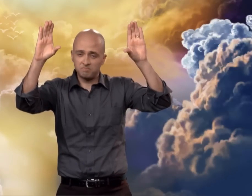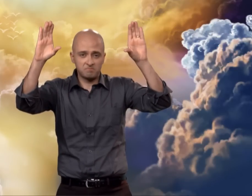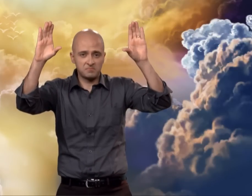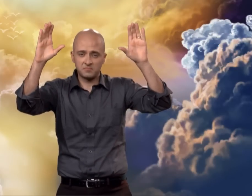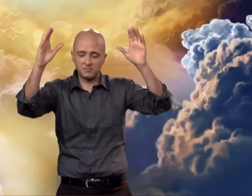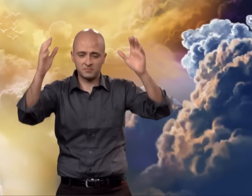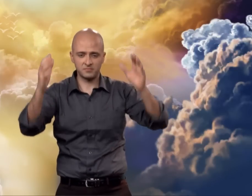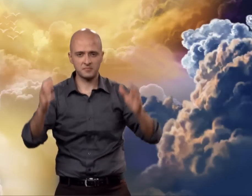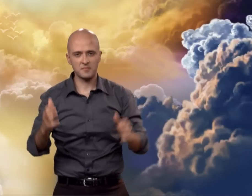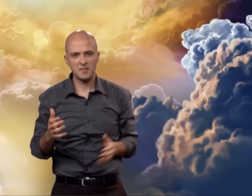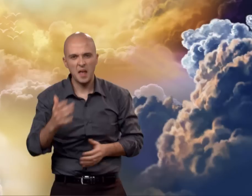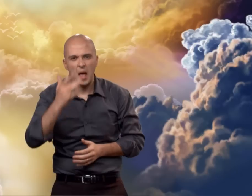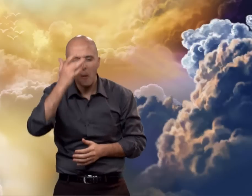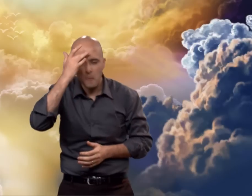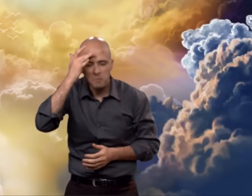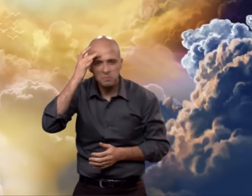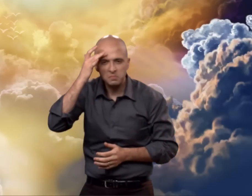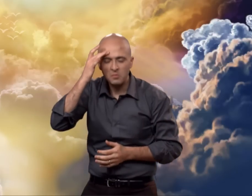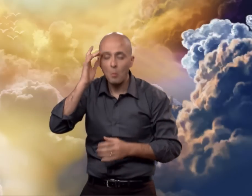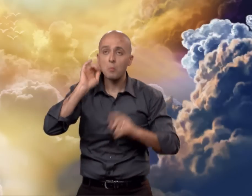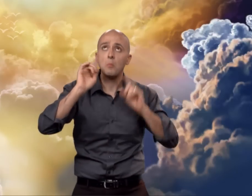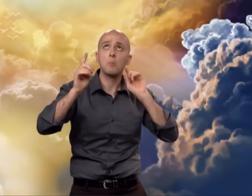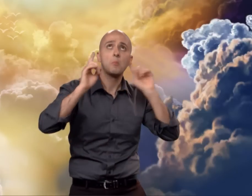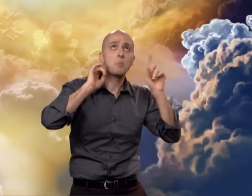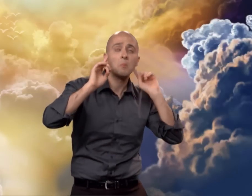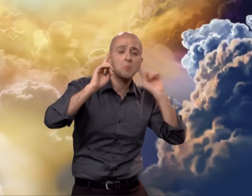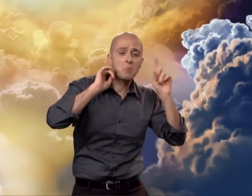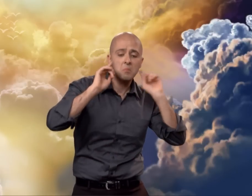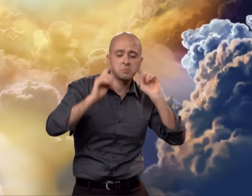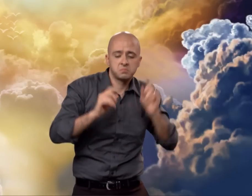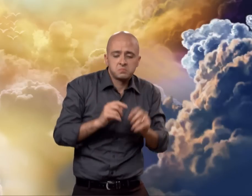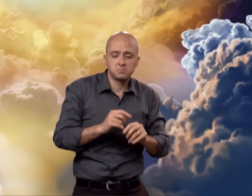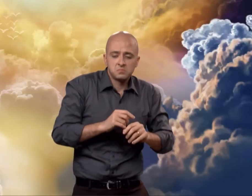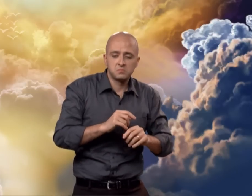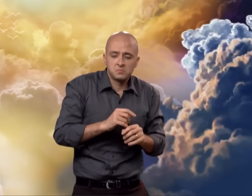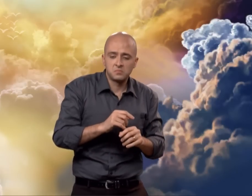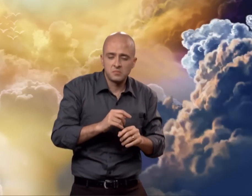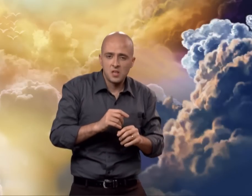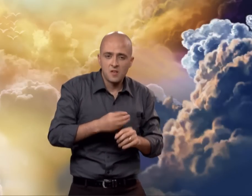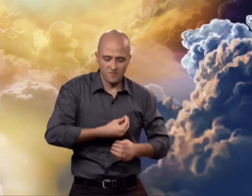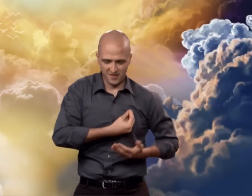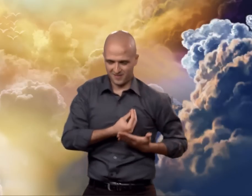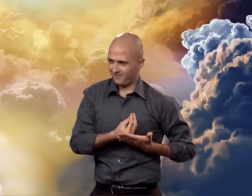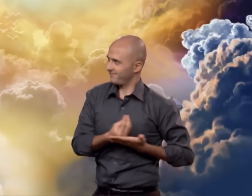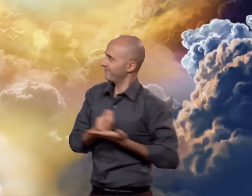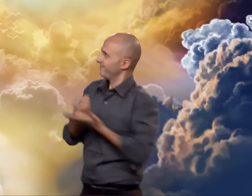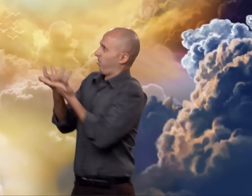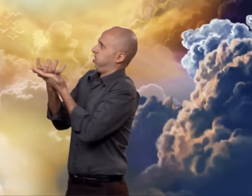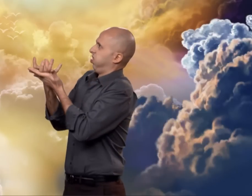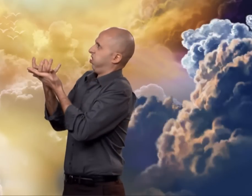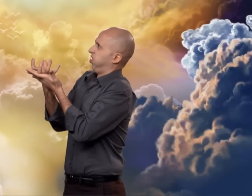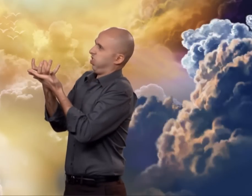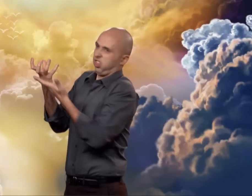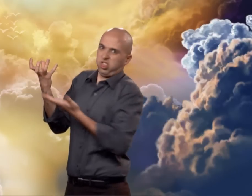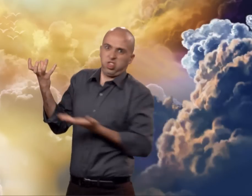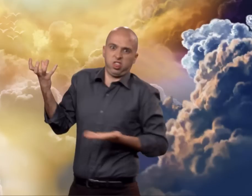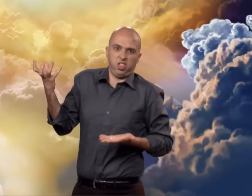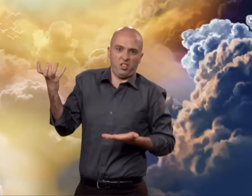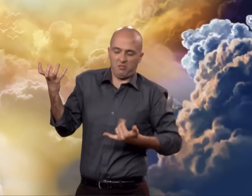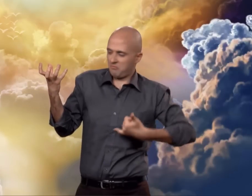tornam para a terra. Naquele mesmo dia perecem os seus pensamentos. Os vivos sabem que morrerão, mas os